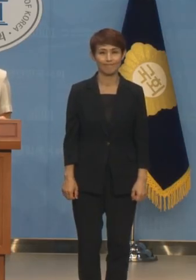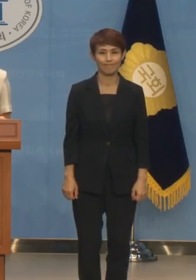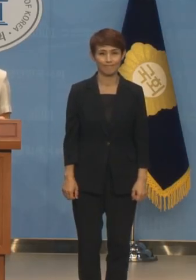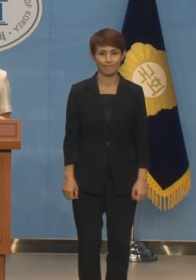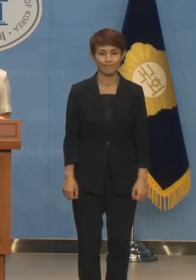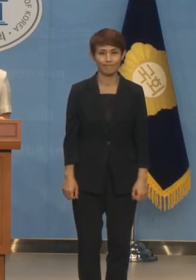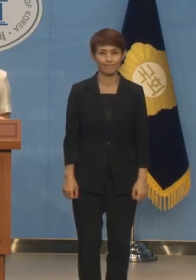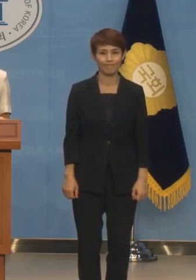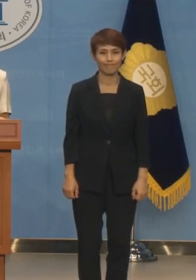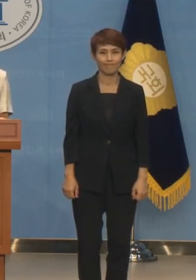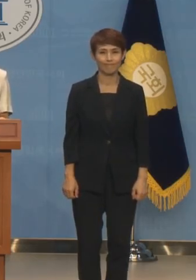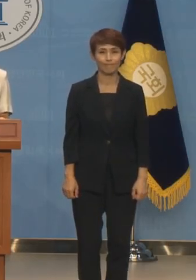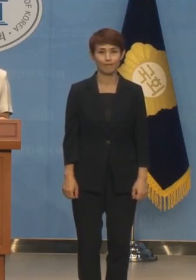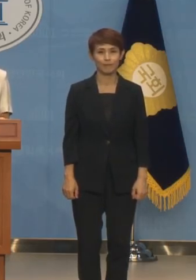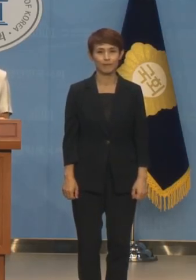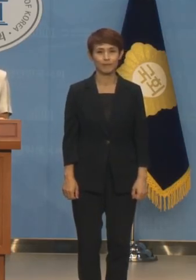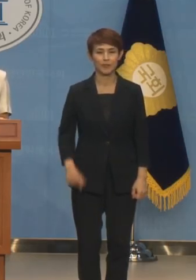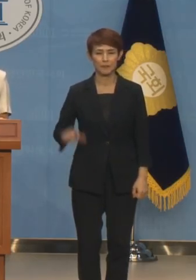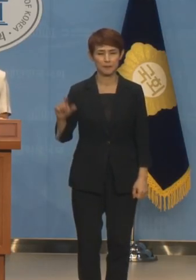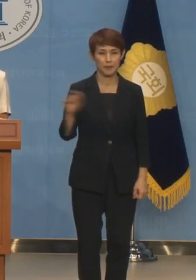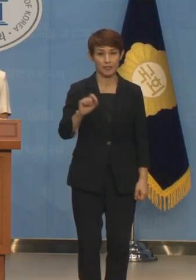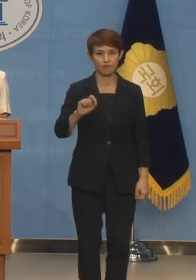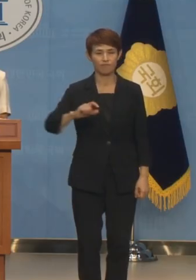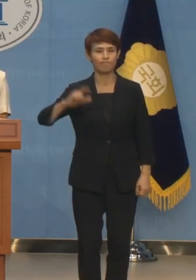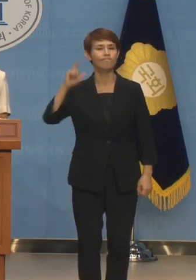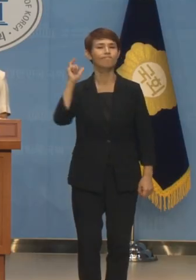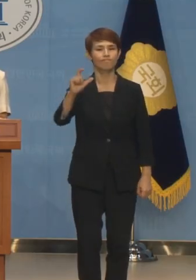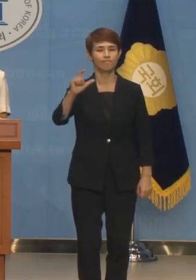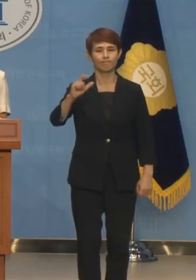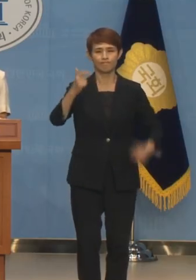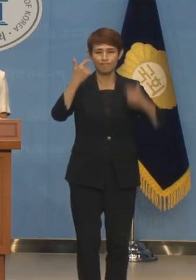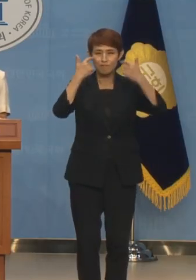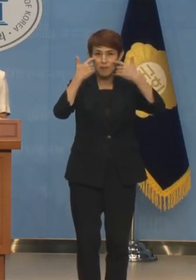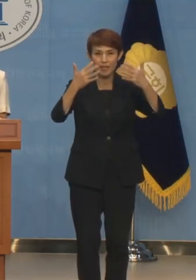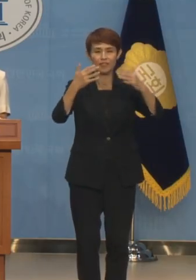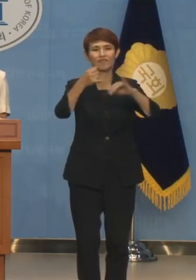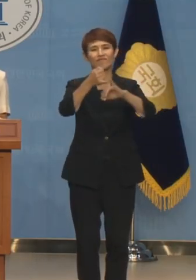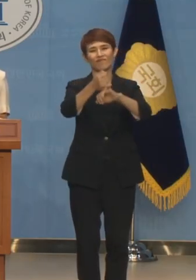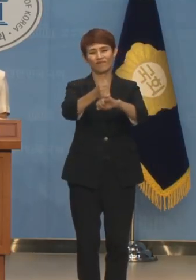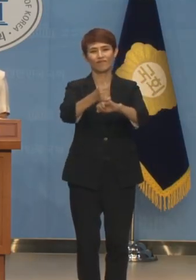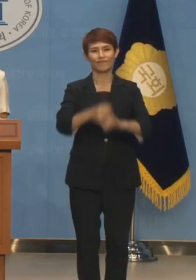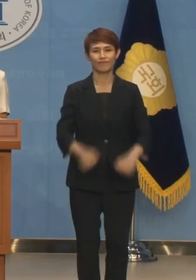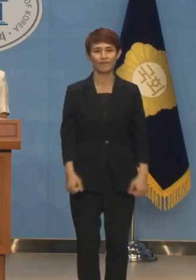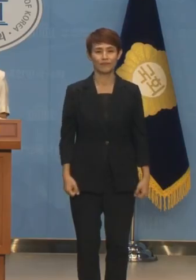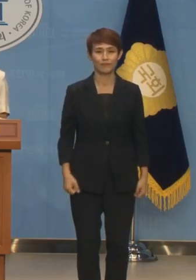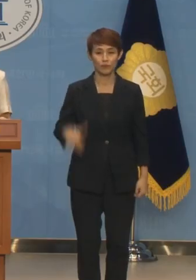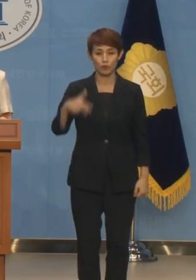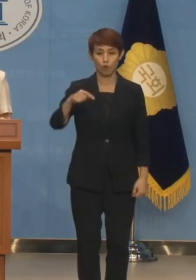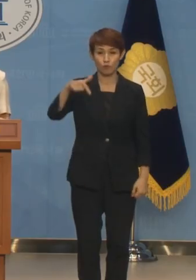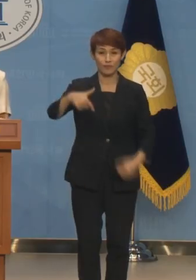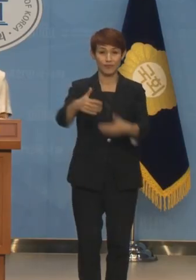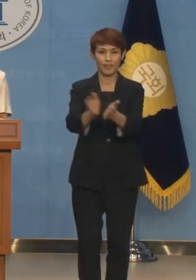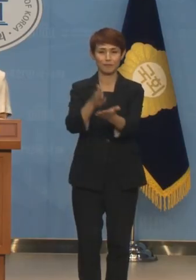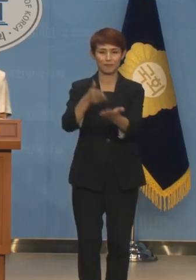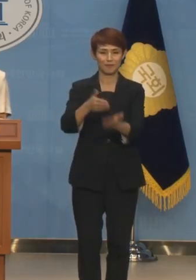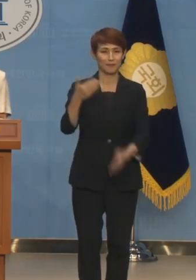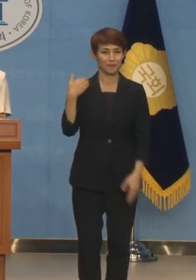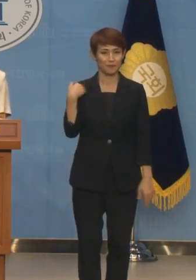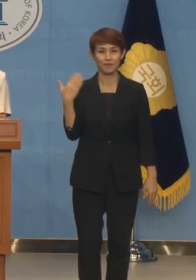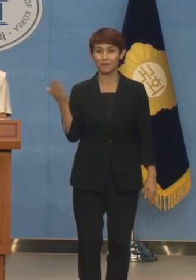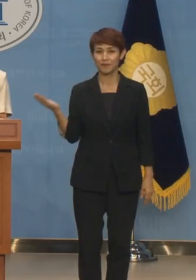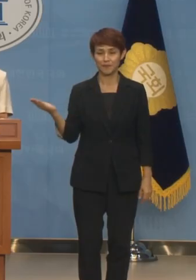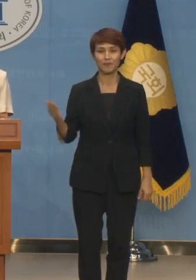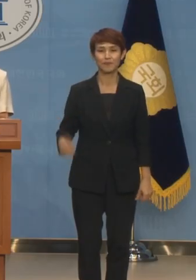브리핑 이어하겠습니다. 더 빠르게, 더 강하게, 더 선명하게 행동하겠습니다. 조국혁신당 대변인